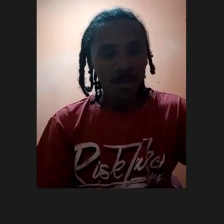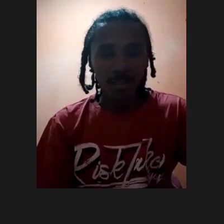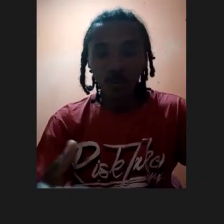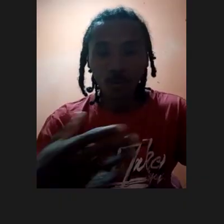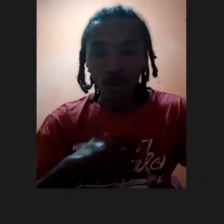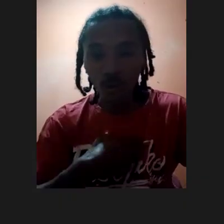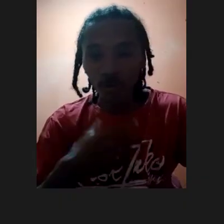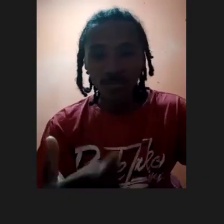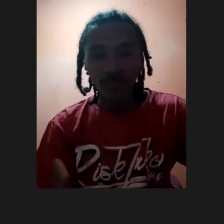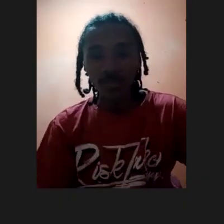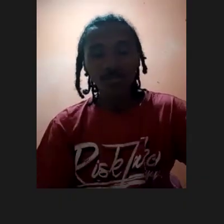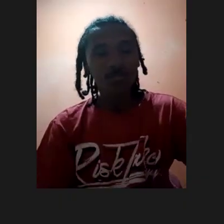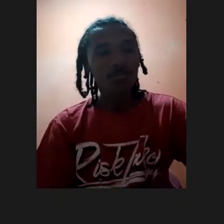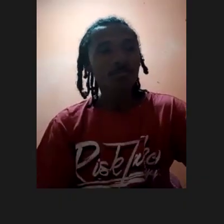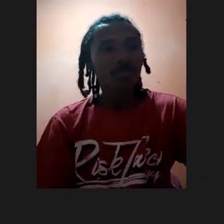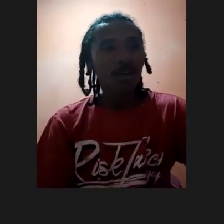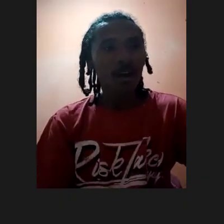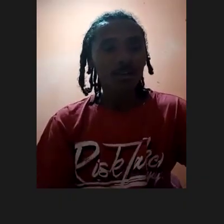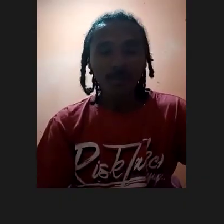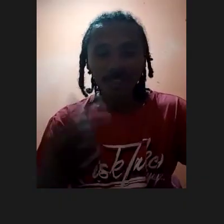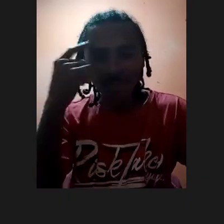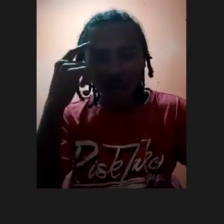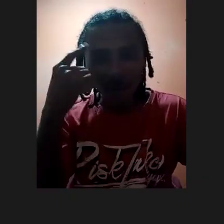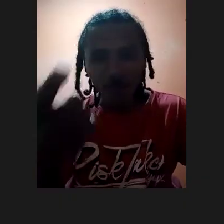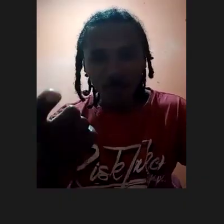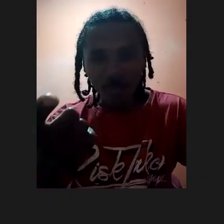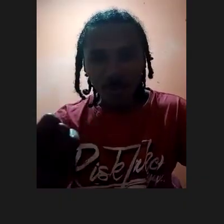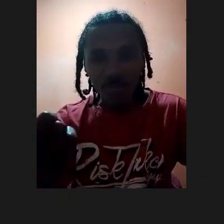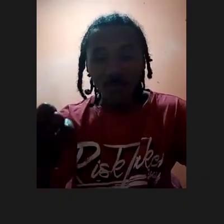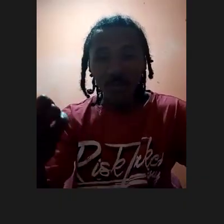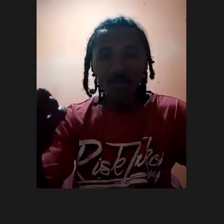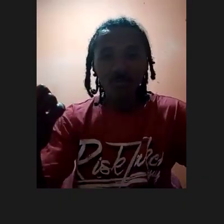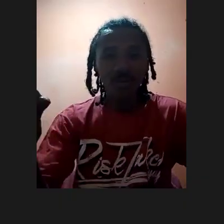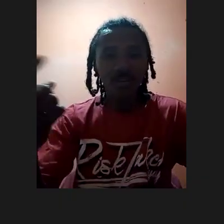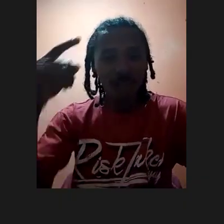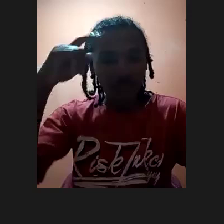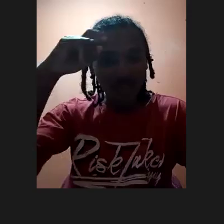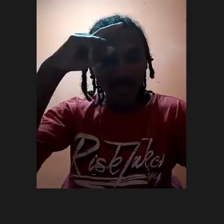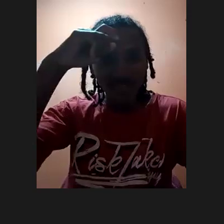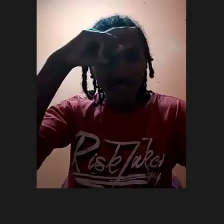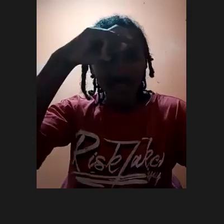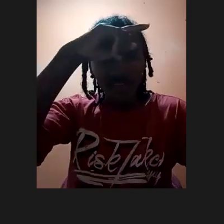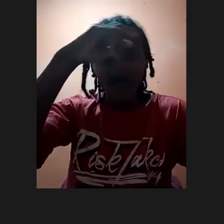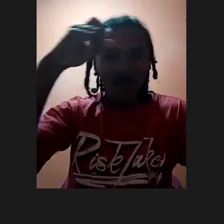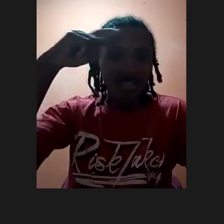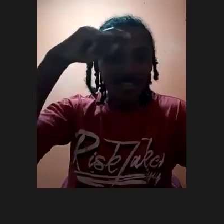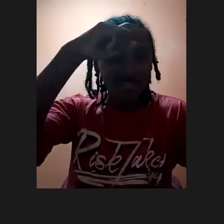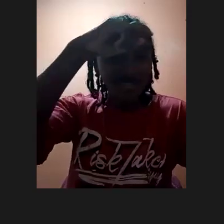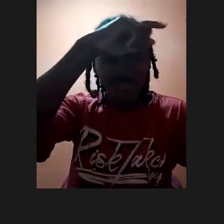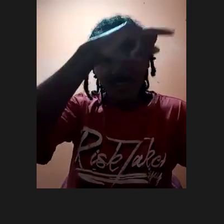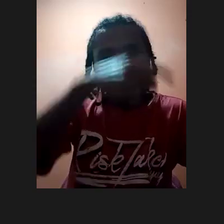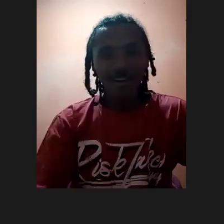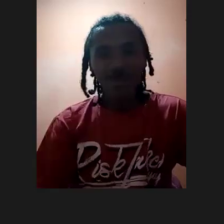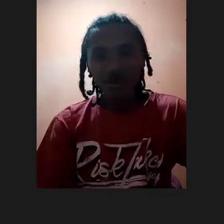Na hora que ela falou que o meu nome era difícil, aí eu tava tentando lembrar o sinal de difícil e aí ela fez